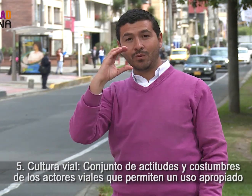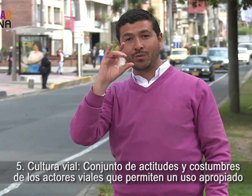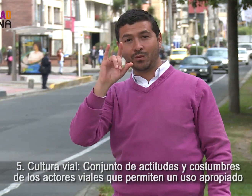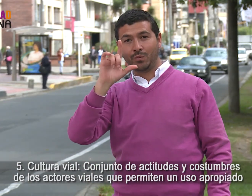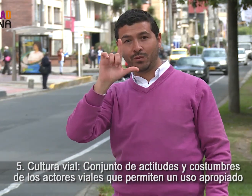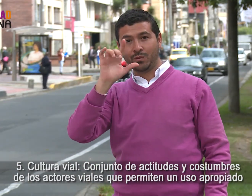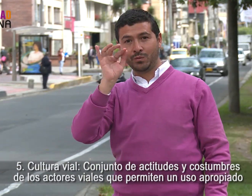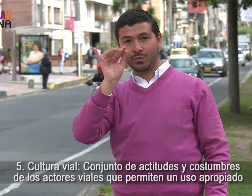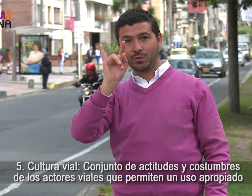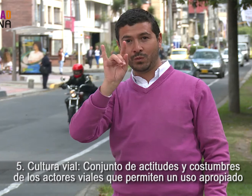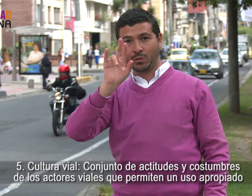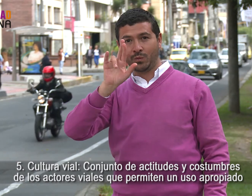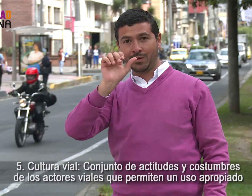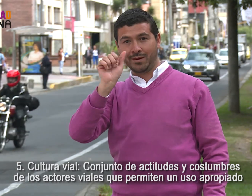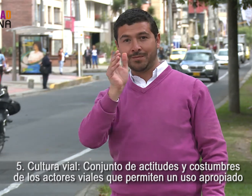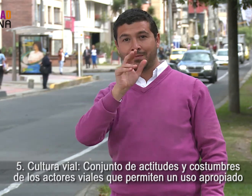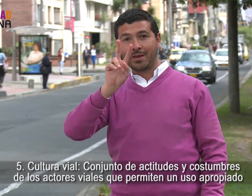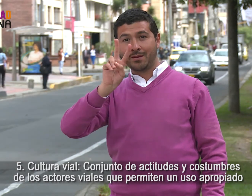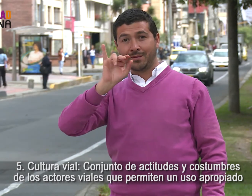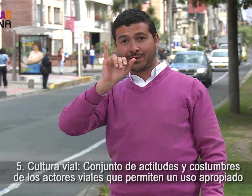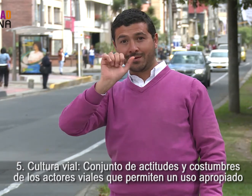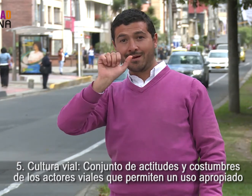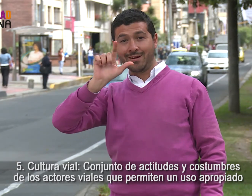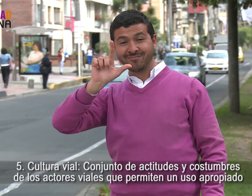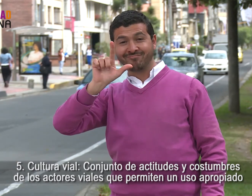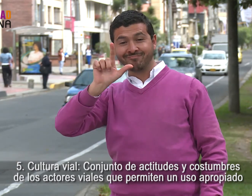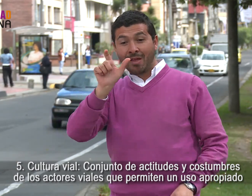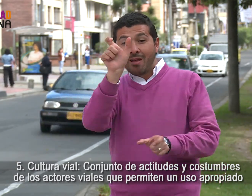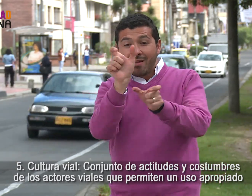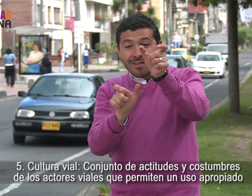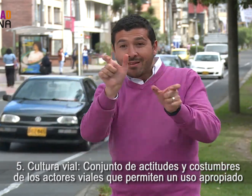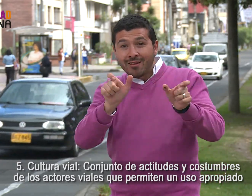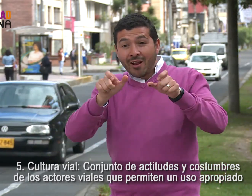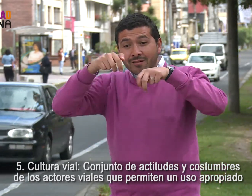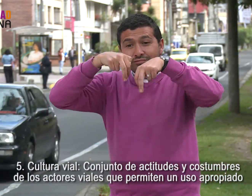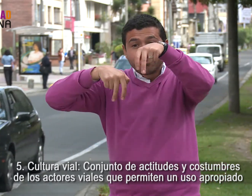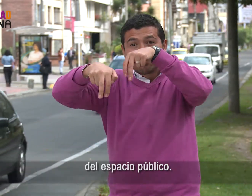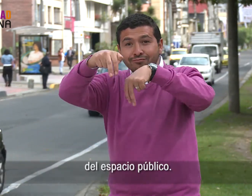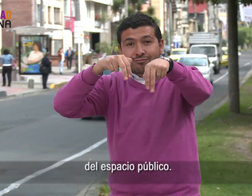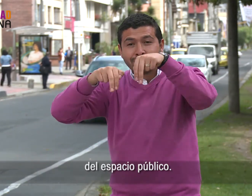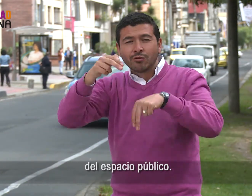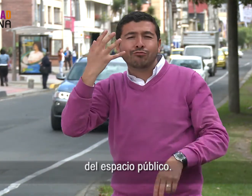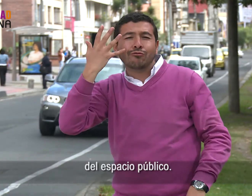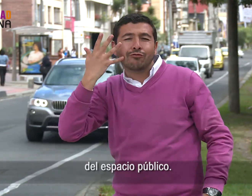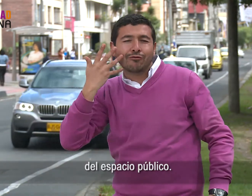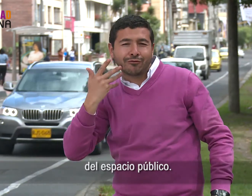de actitudes y costumbres de los actores viales que permiten un uso apropiado del espacio